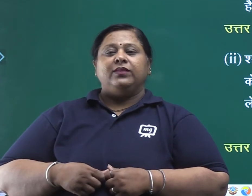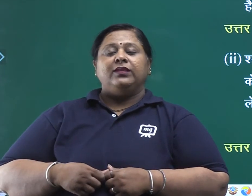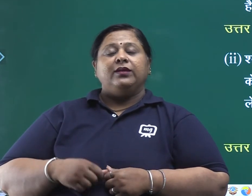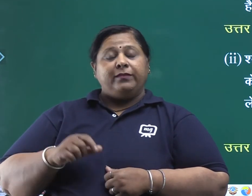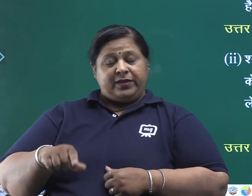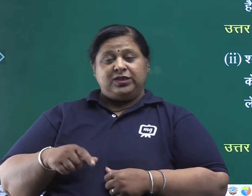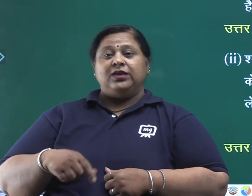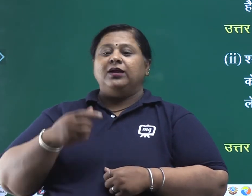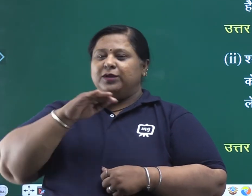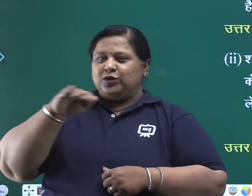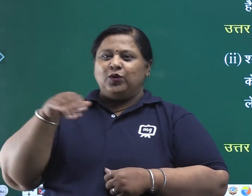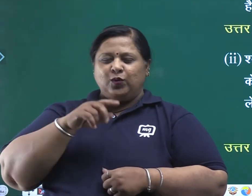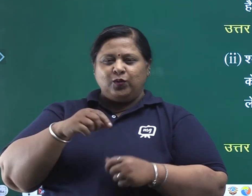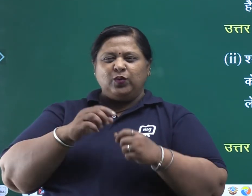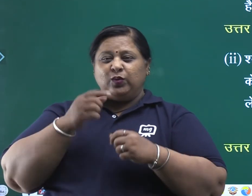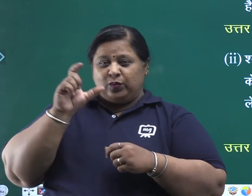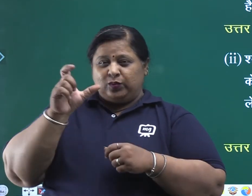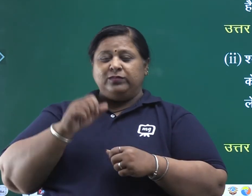तो बच्चों, लू